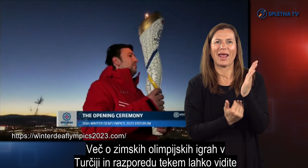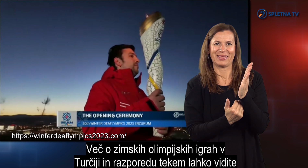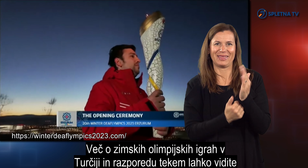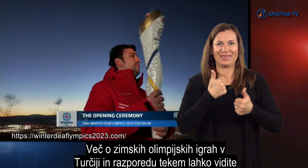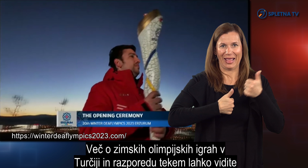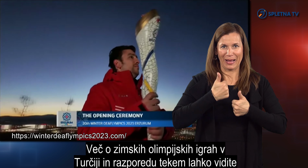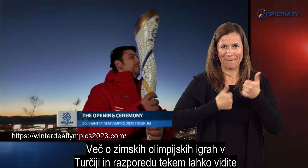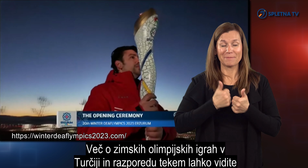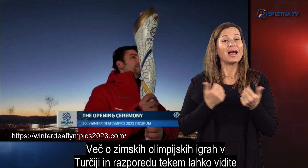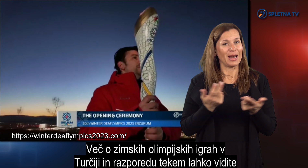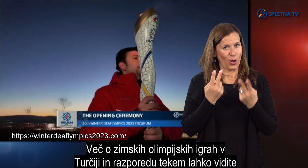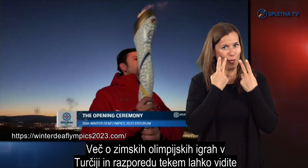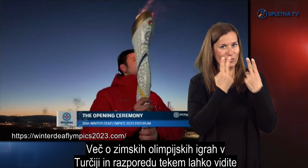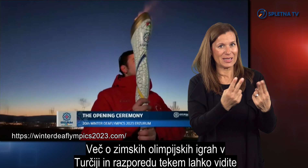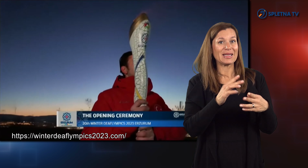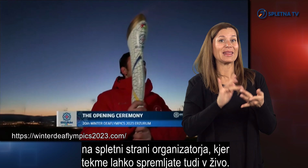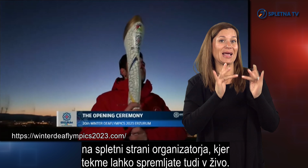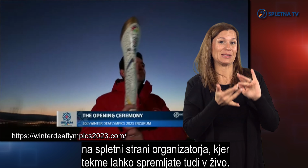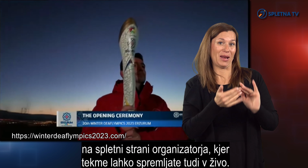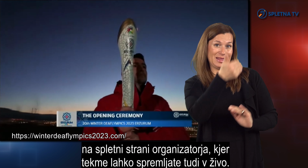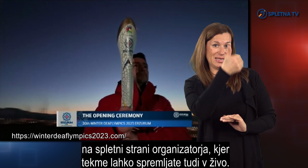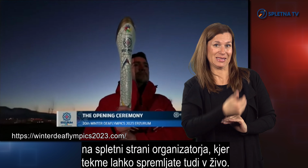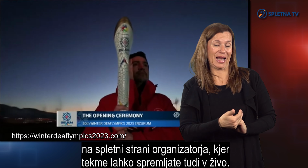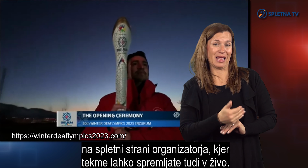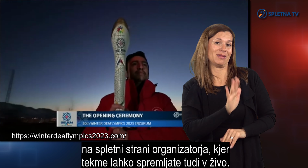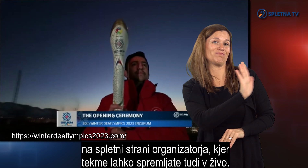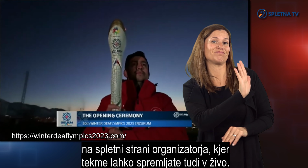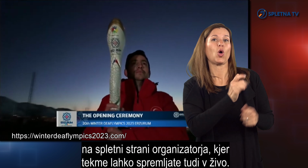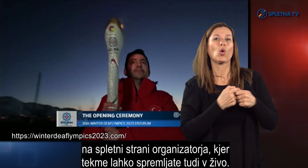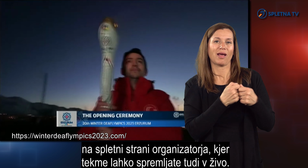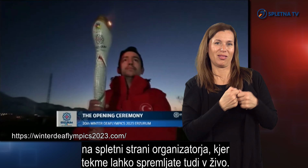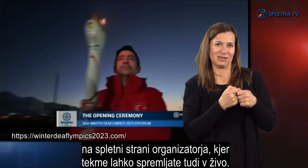vidite na spletni strani organizatorja, kjer tekme lahko spremljate tudi v živo.